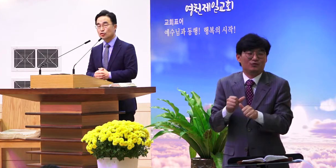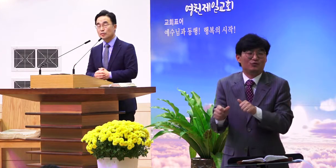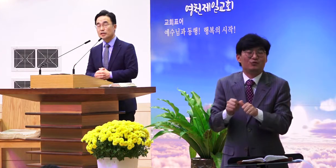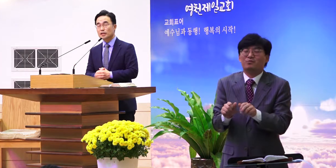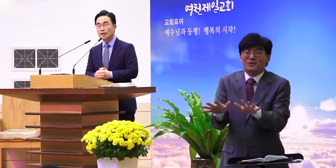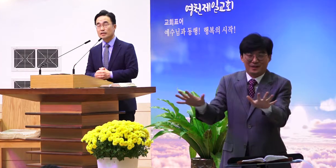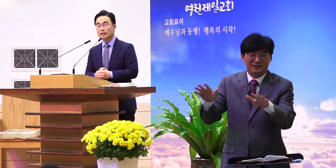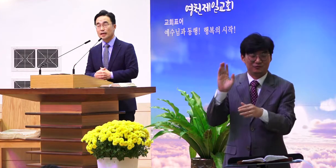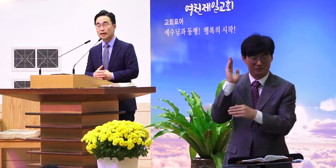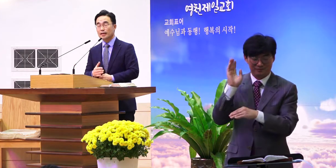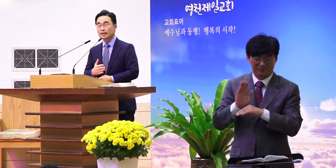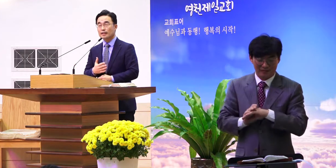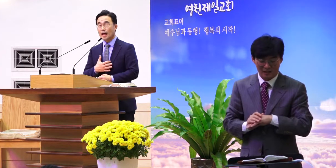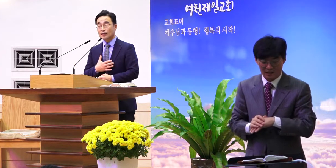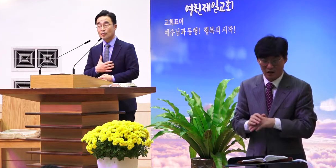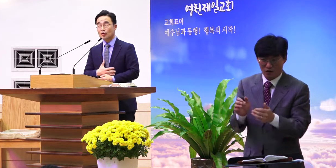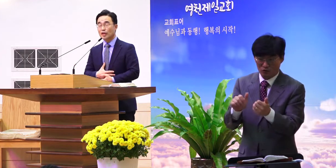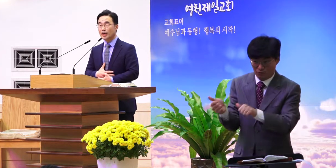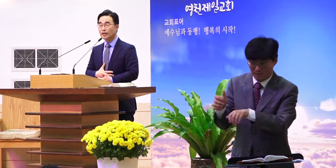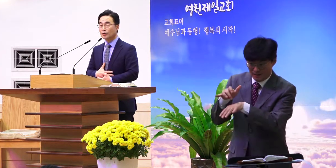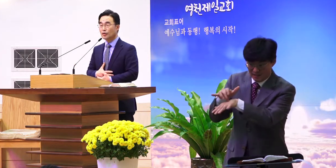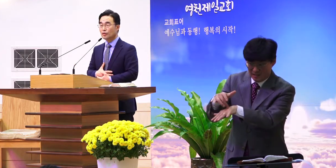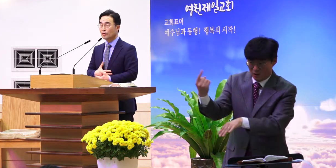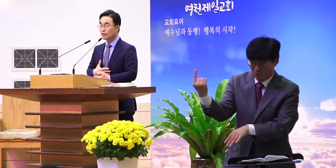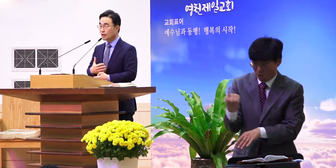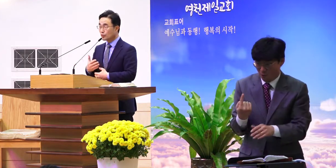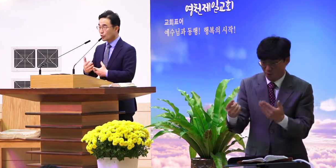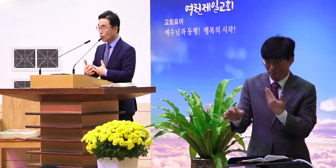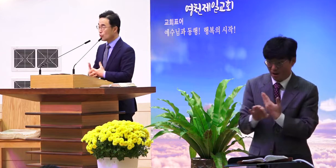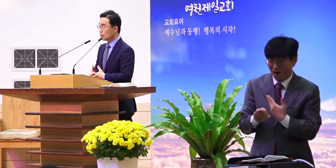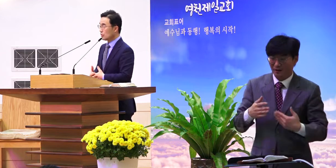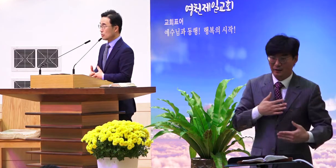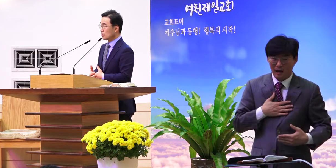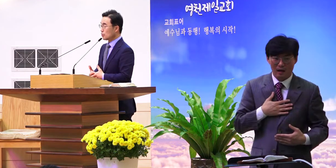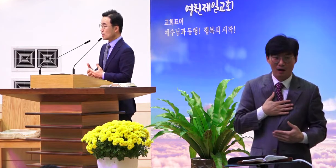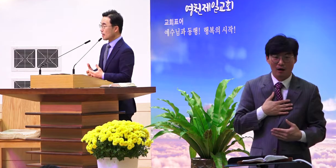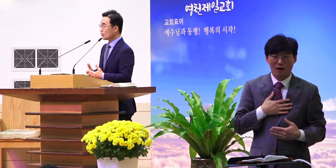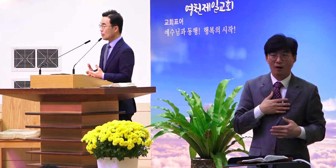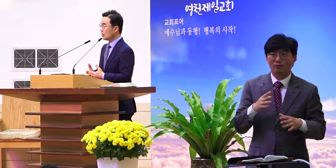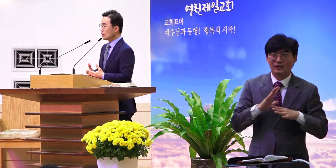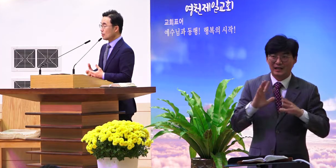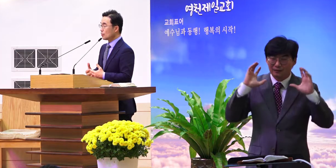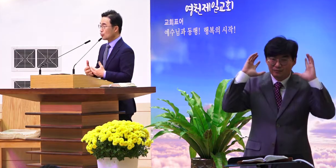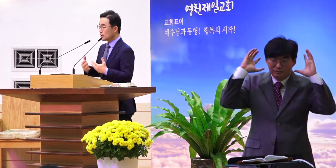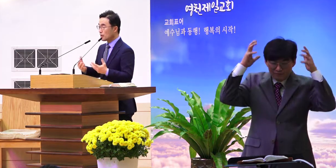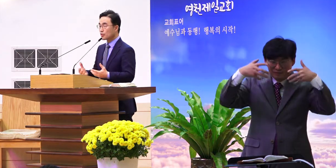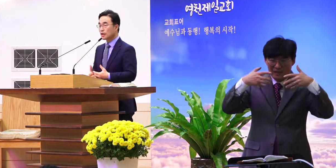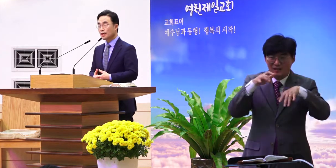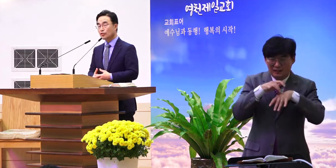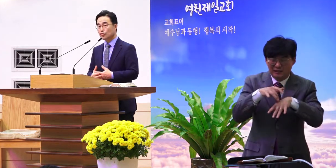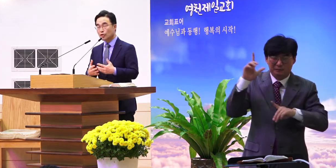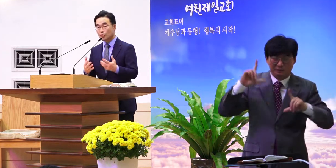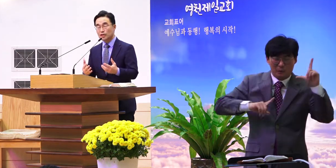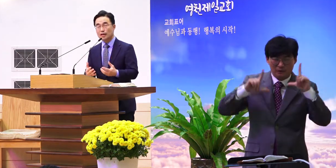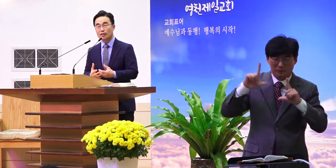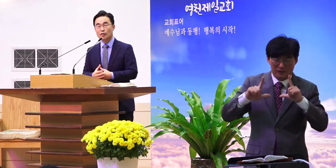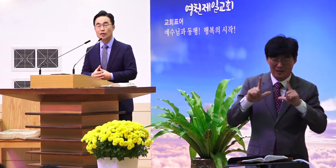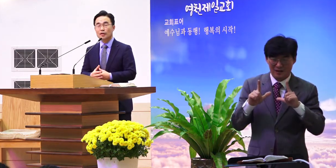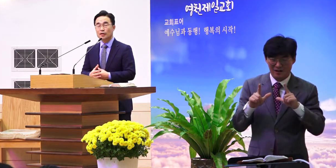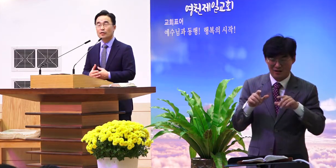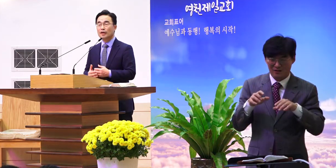하죠. 죽음의 신이 왔을 때에 나인 걸 모르게 하려고 그때부터 괴물 복장을 하고 귀신의 복장을 하고 유령